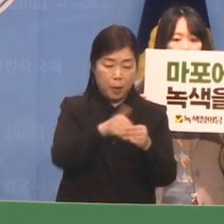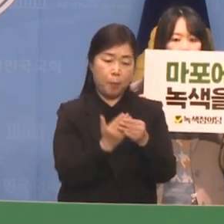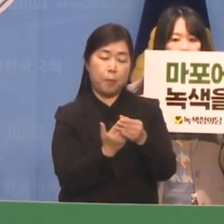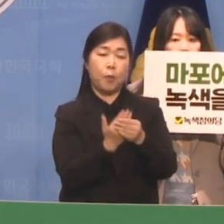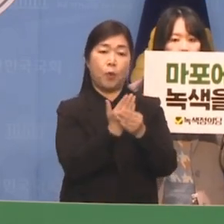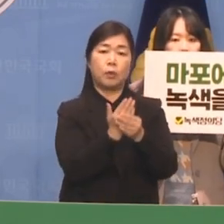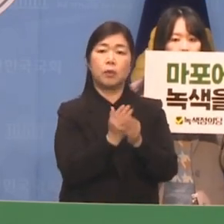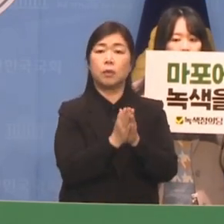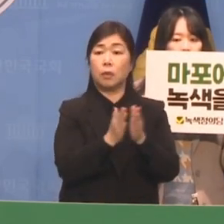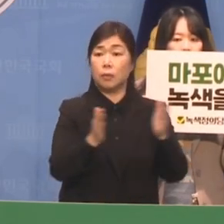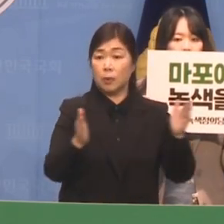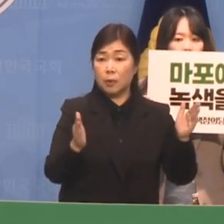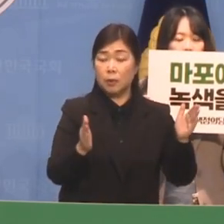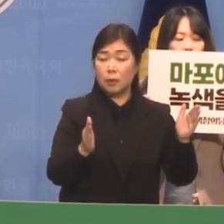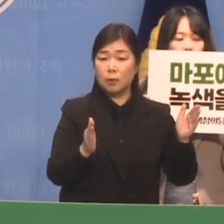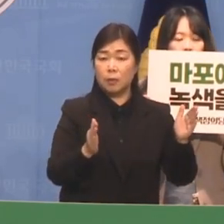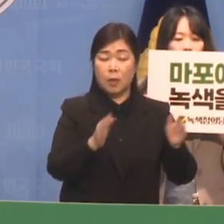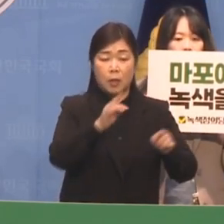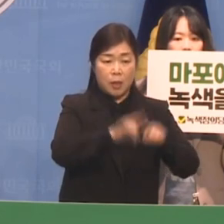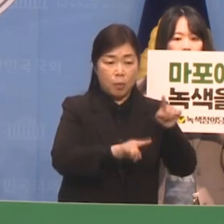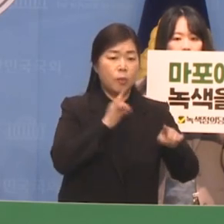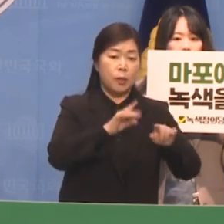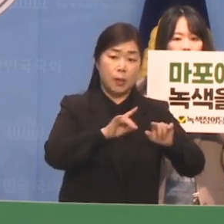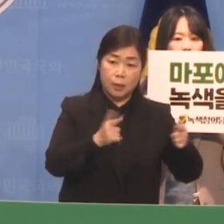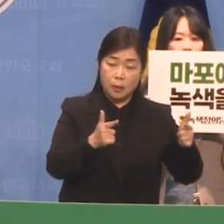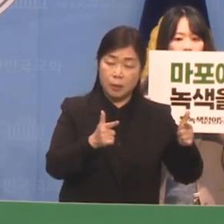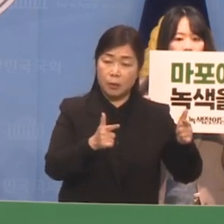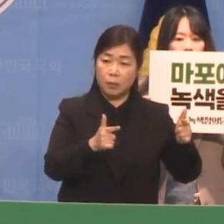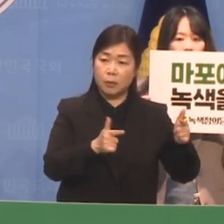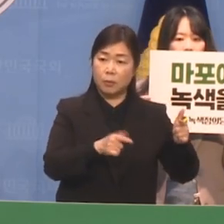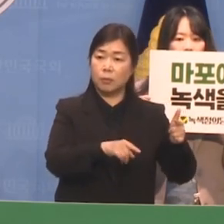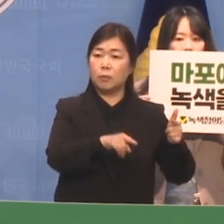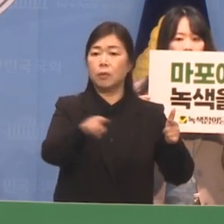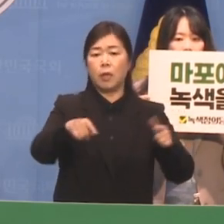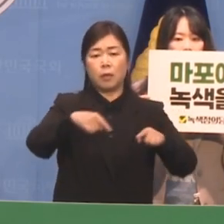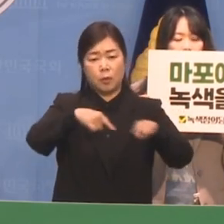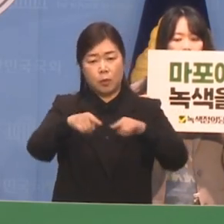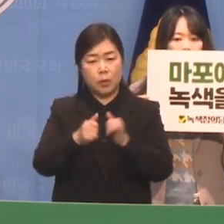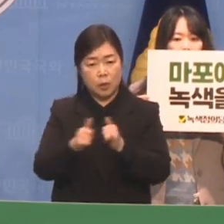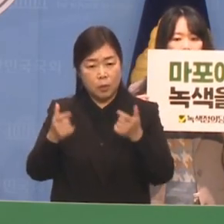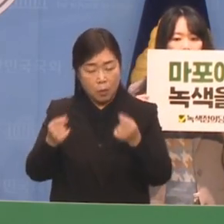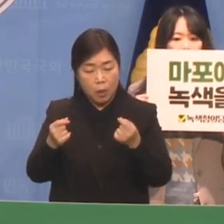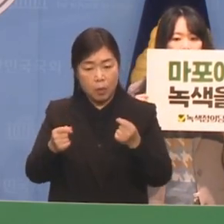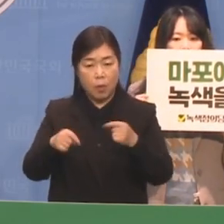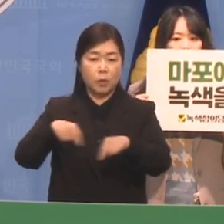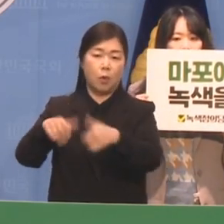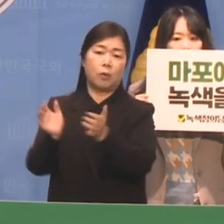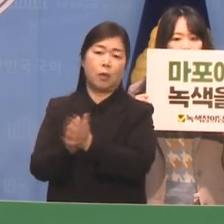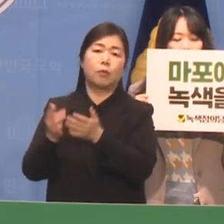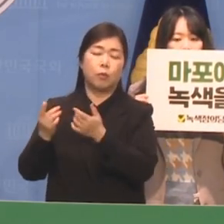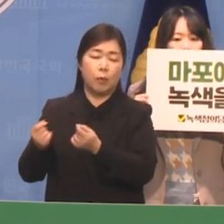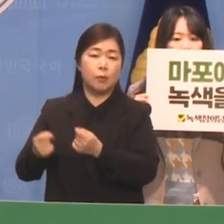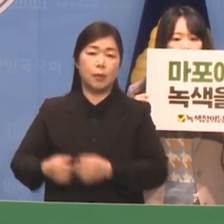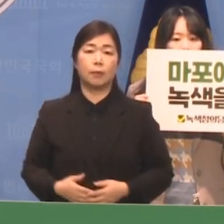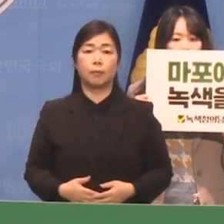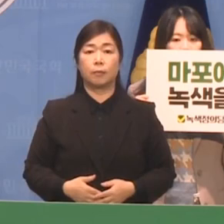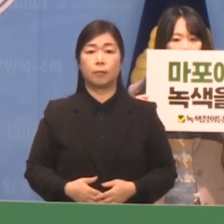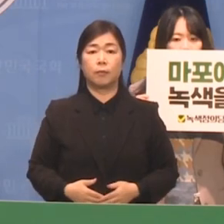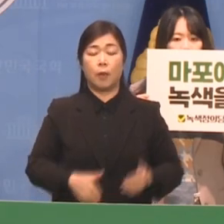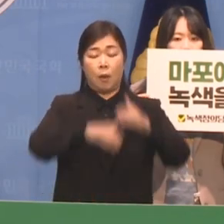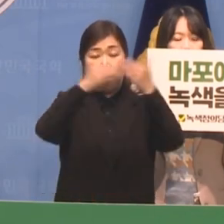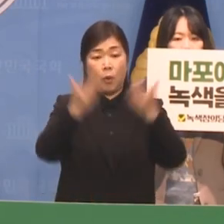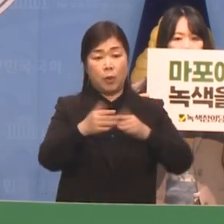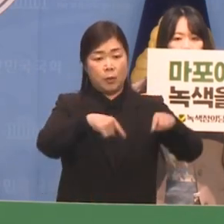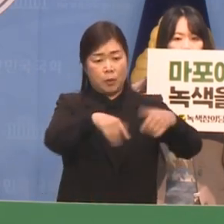시작했습니다. 꼭 나무들만 그런 것은 아닙니다. 정치인도 정당도 그렇습니다. 모든